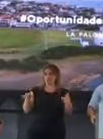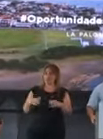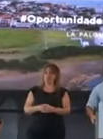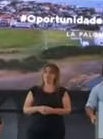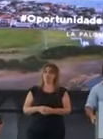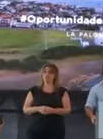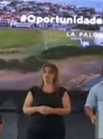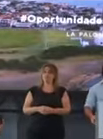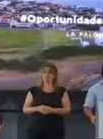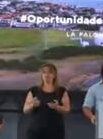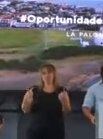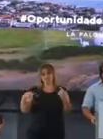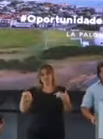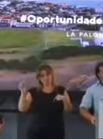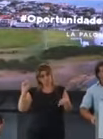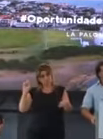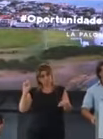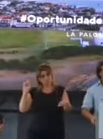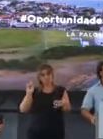Miren,